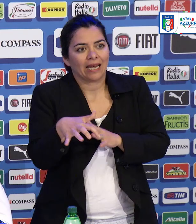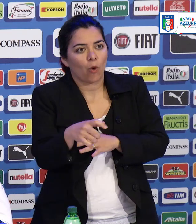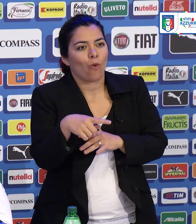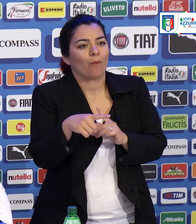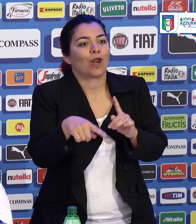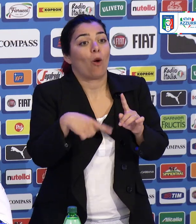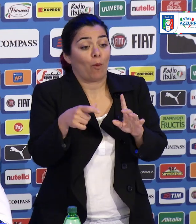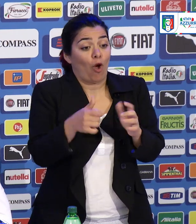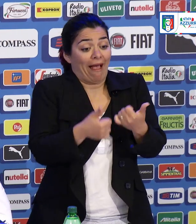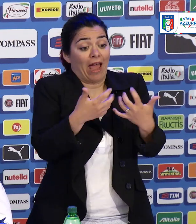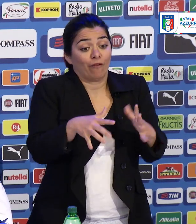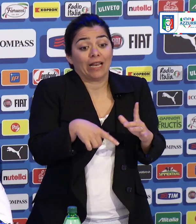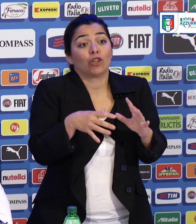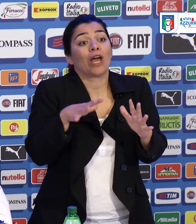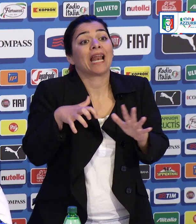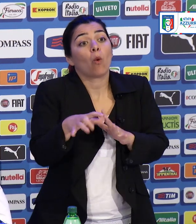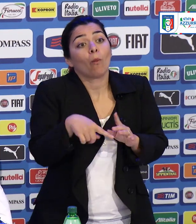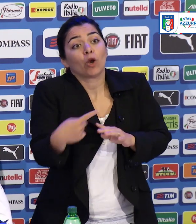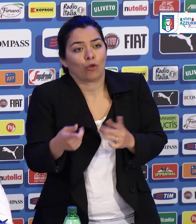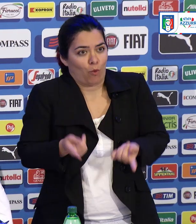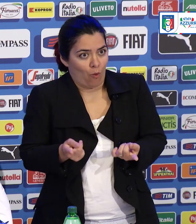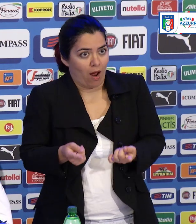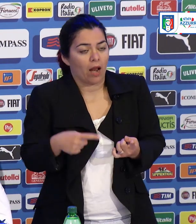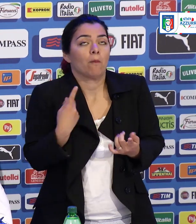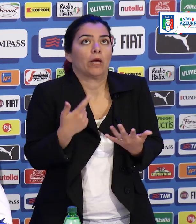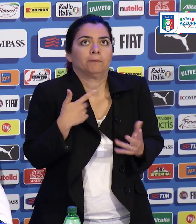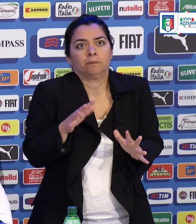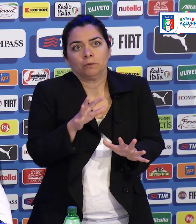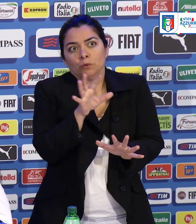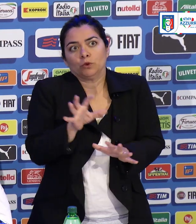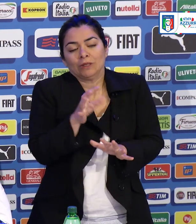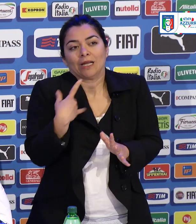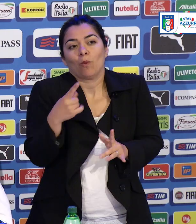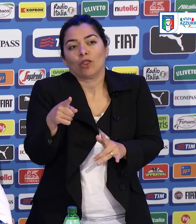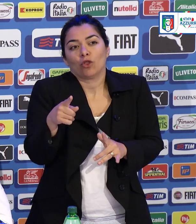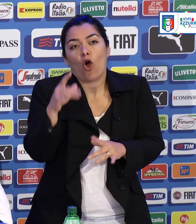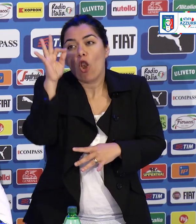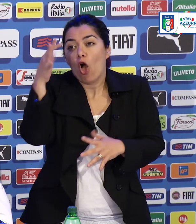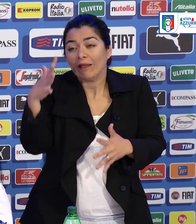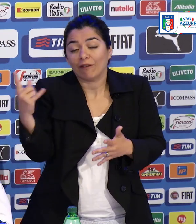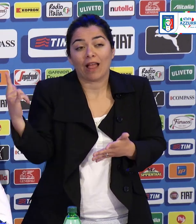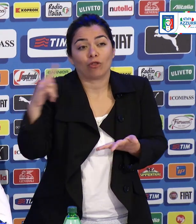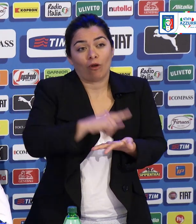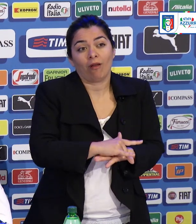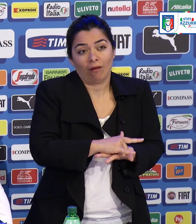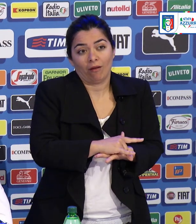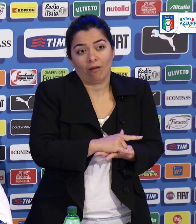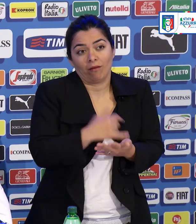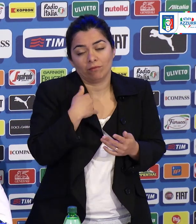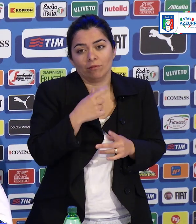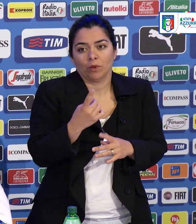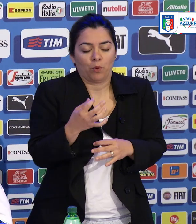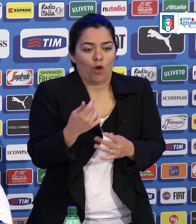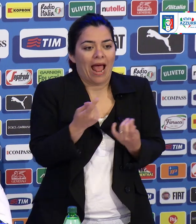gara e in linea di massima i 23 li daremo quando torneremo dal da Londra quindi l'uno